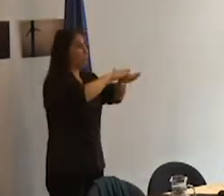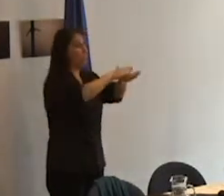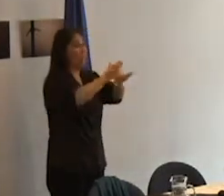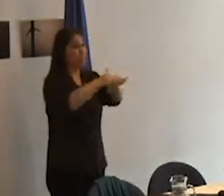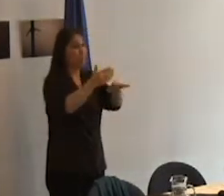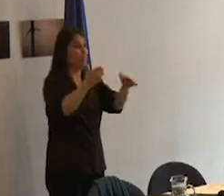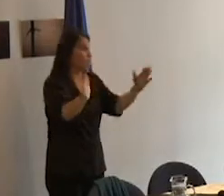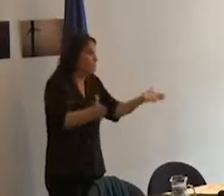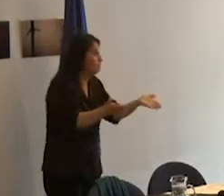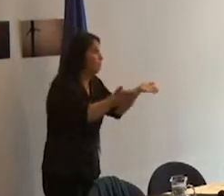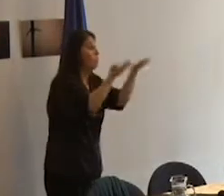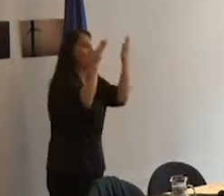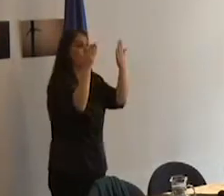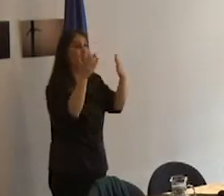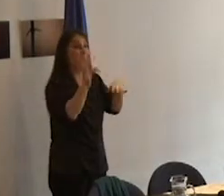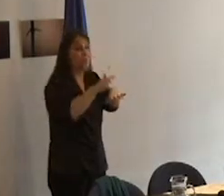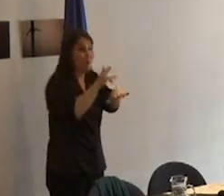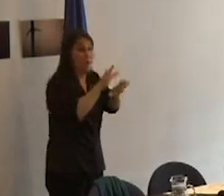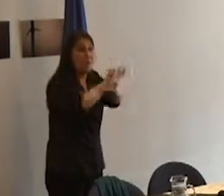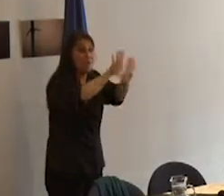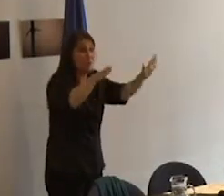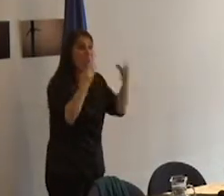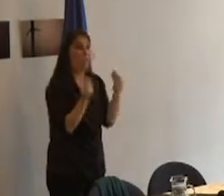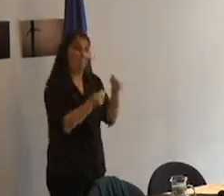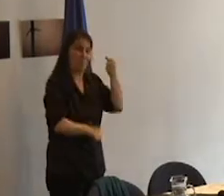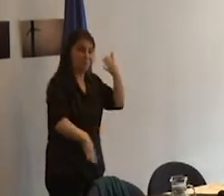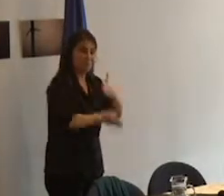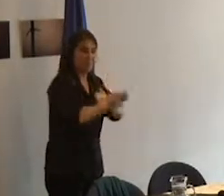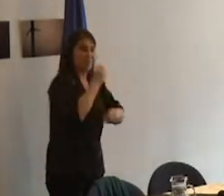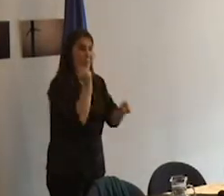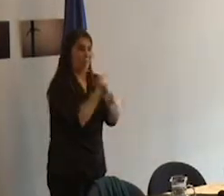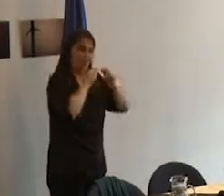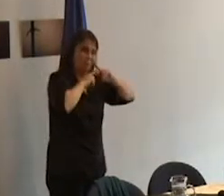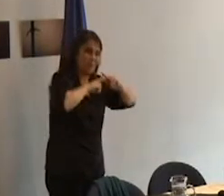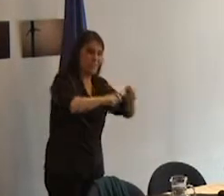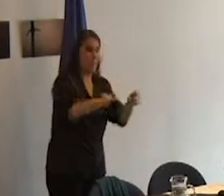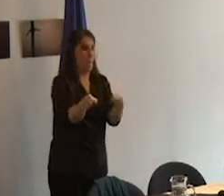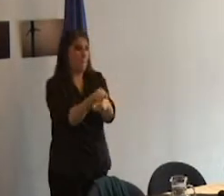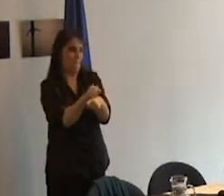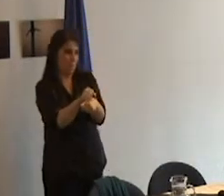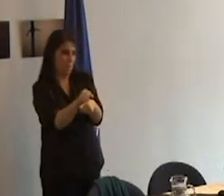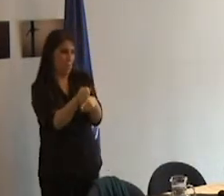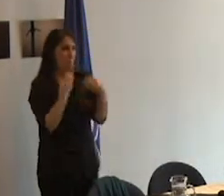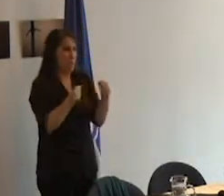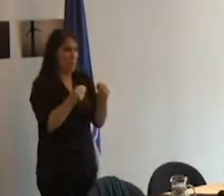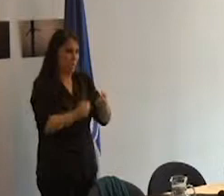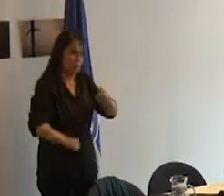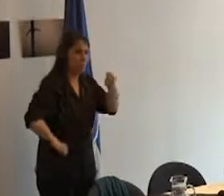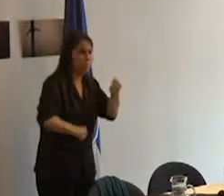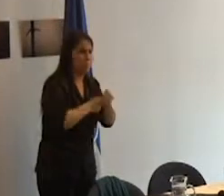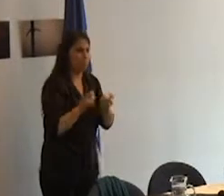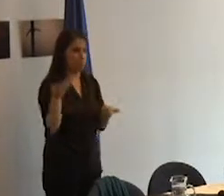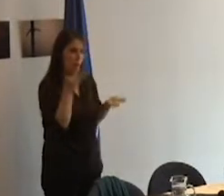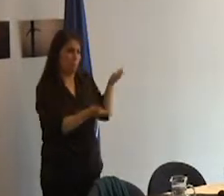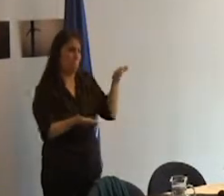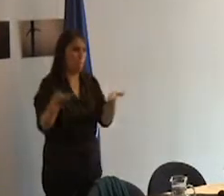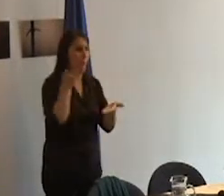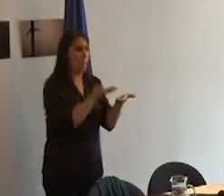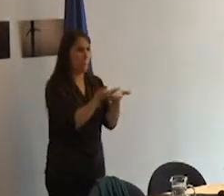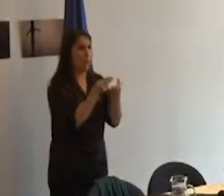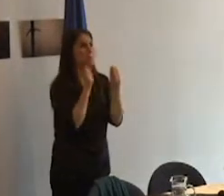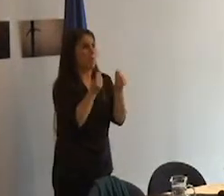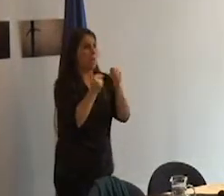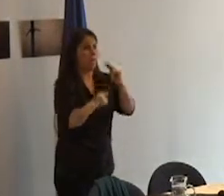uno de los presentes para el trabajo desde la investigación y la práctica a contribuir con la construcción de